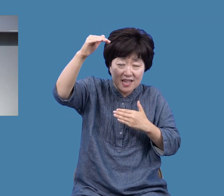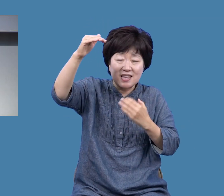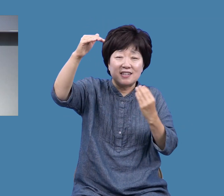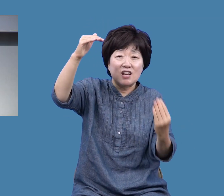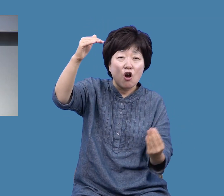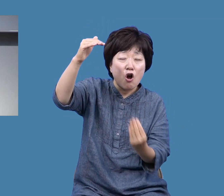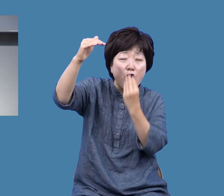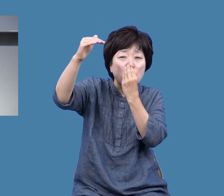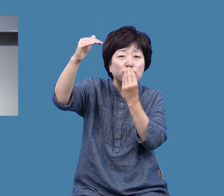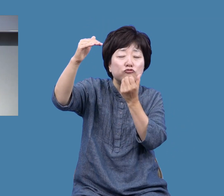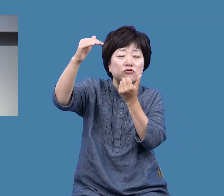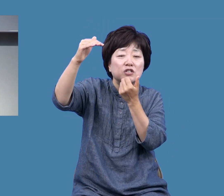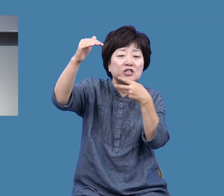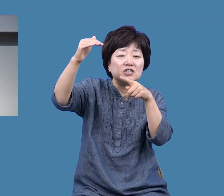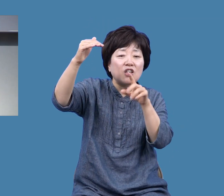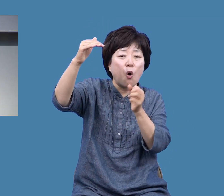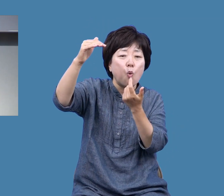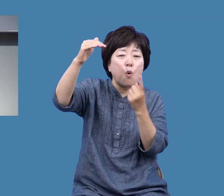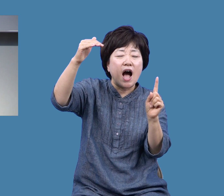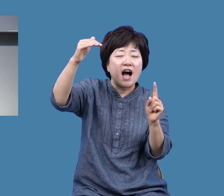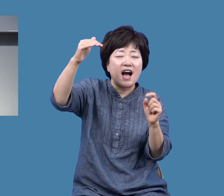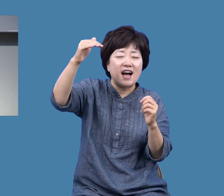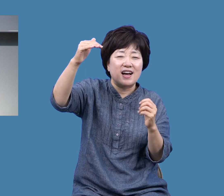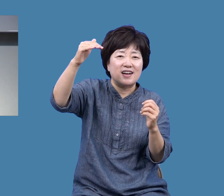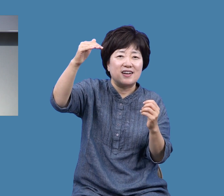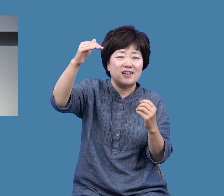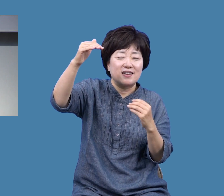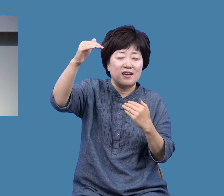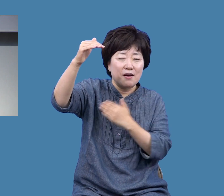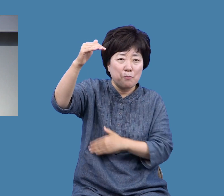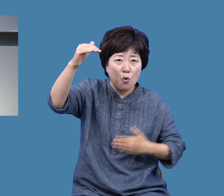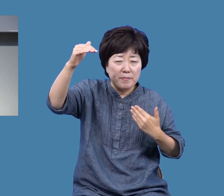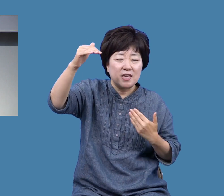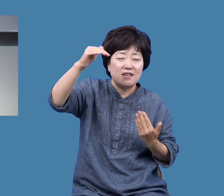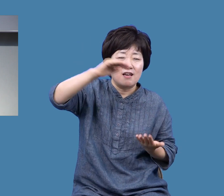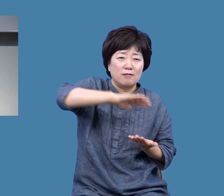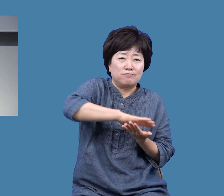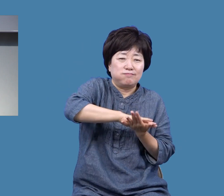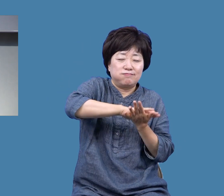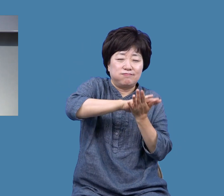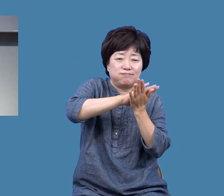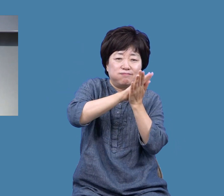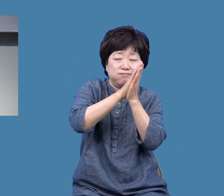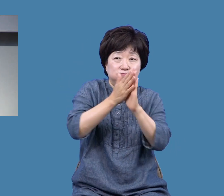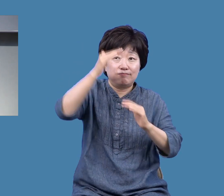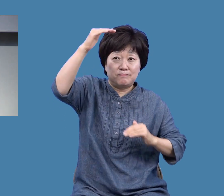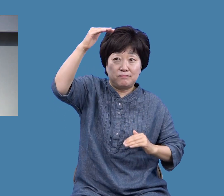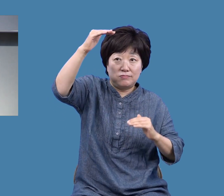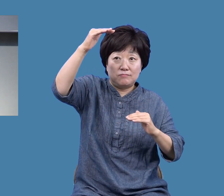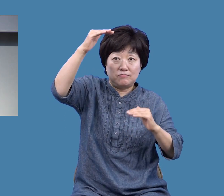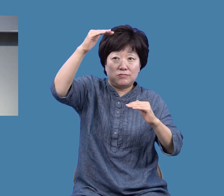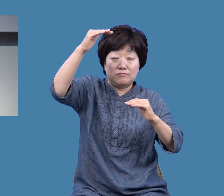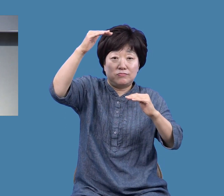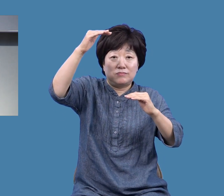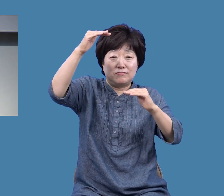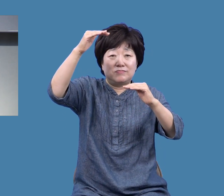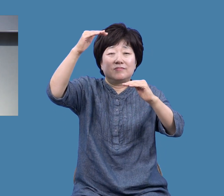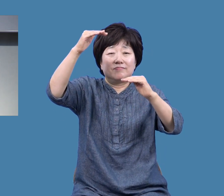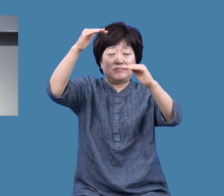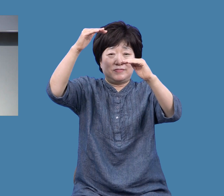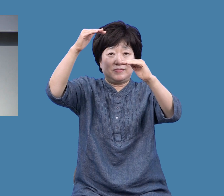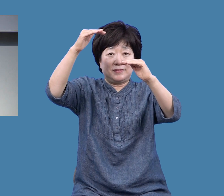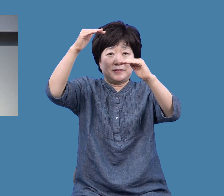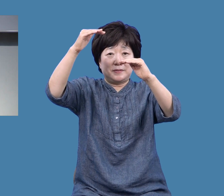것은 구원의 일부분입니다. 그리고 아까도 말씀드렸지만 결국 부활체를 입게 되면 이제 더 이상 우리